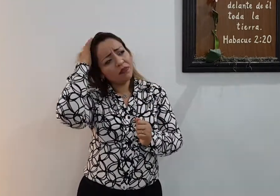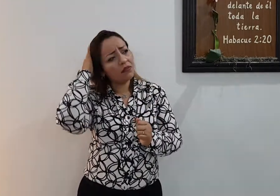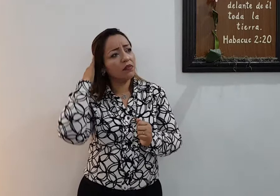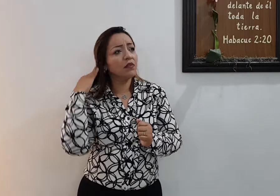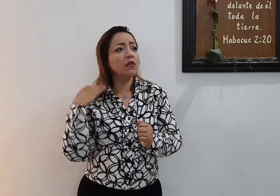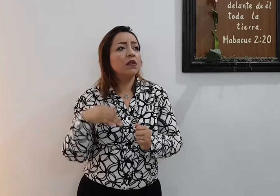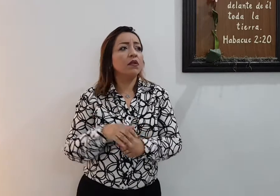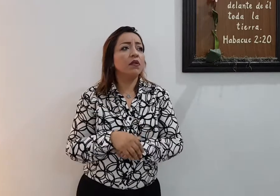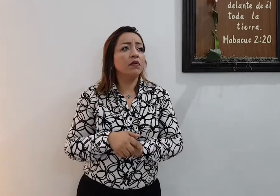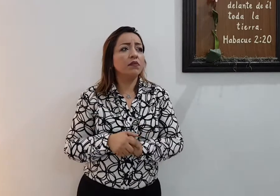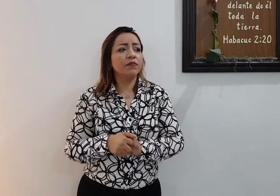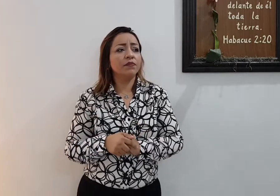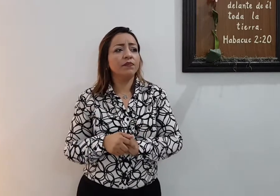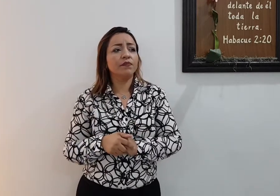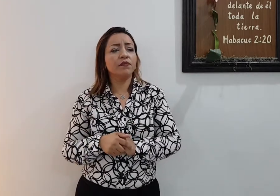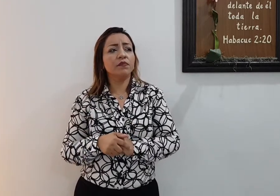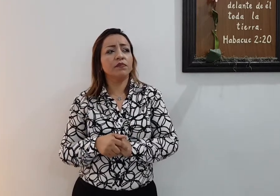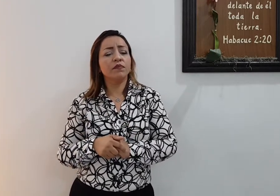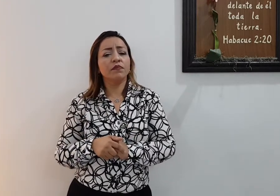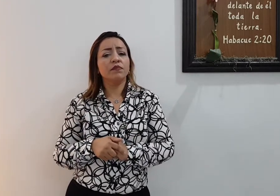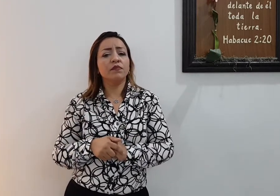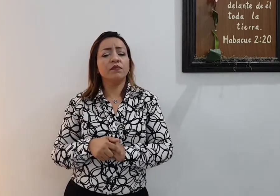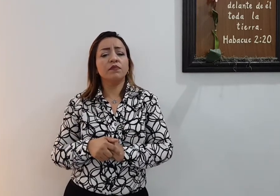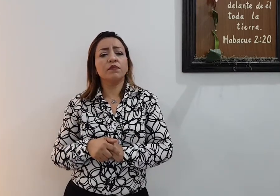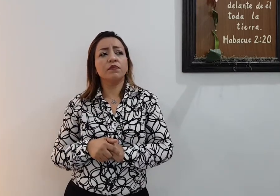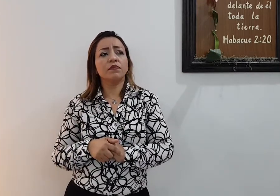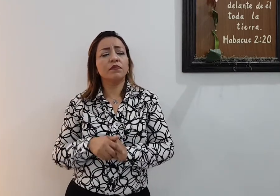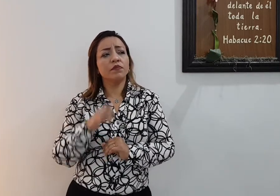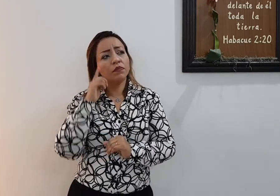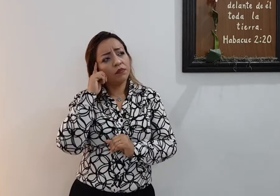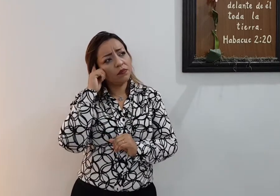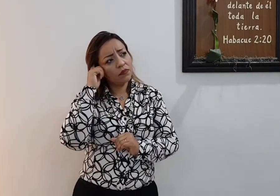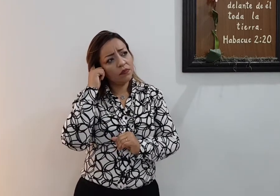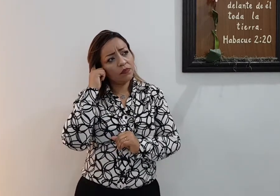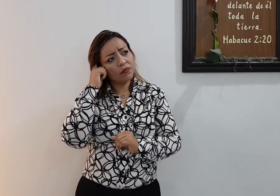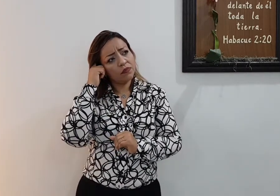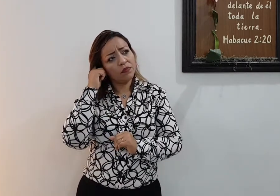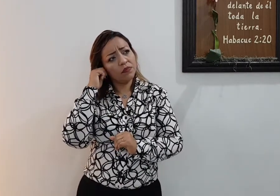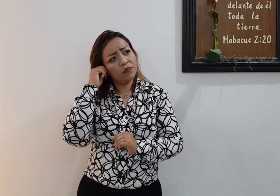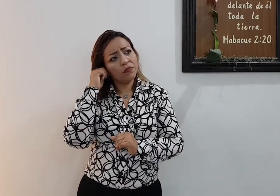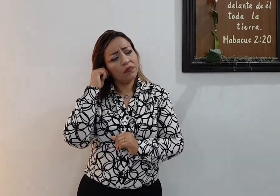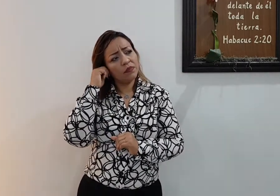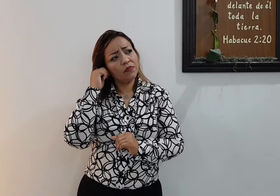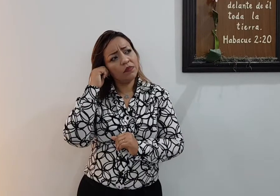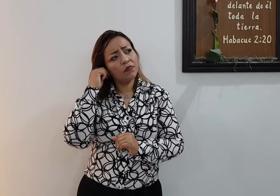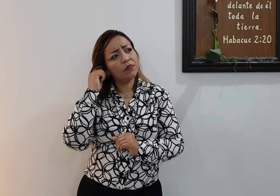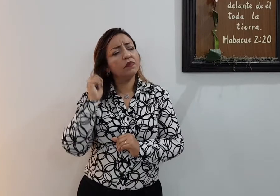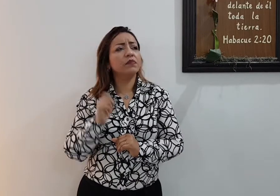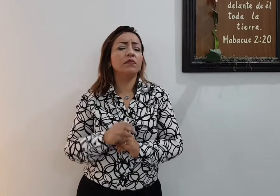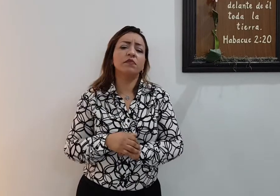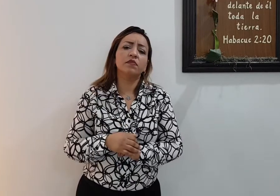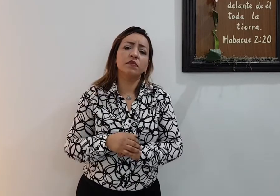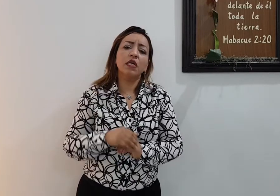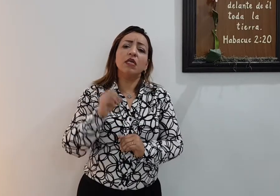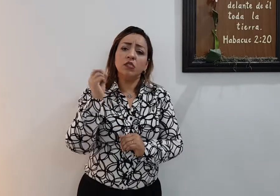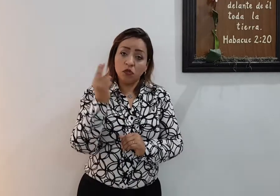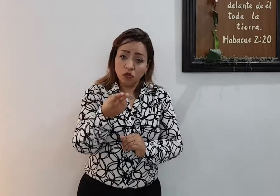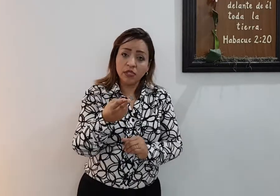Dios. No es pecado, así se lo digo. Cuando usted sienta que está en una lucha con Dios, doble su rodilla y hable con el